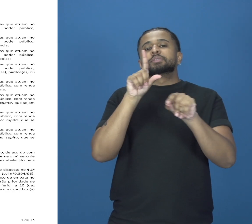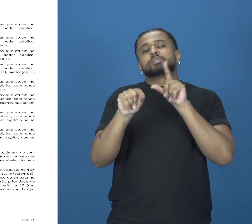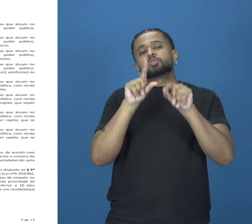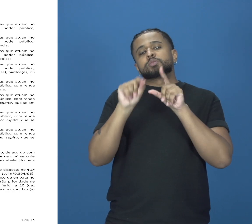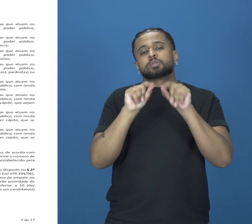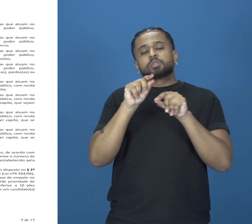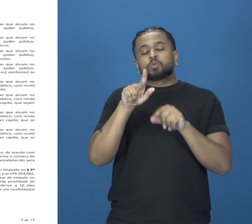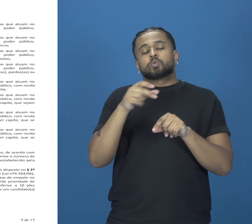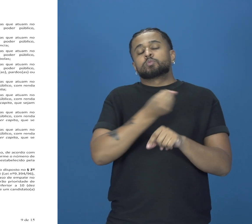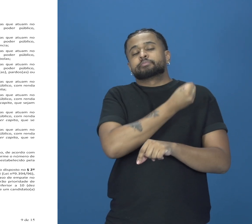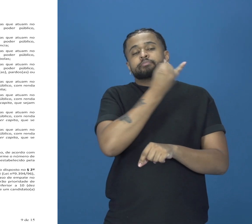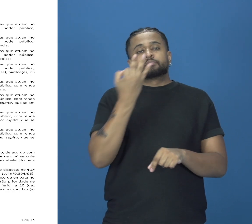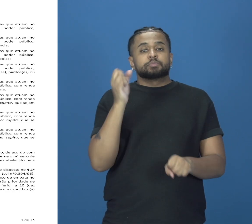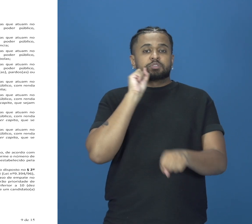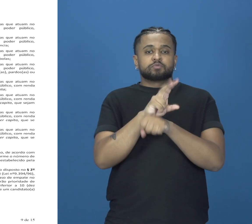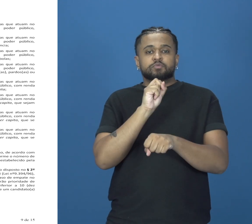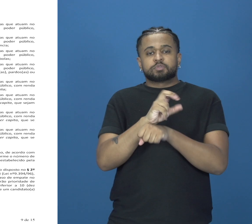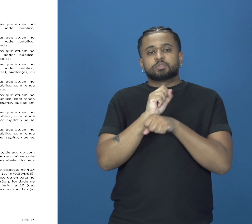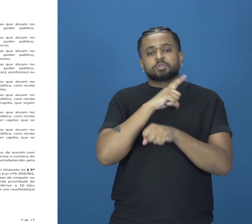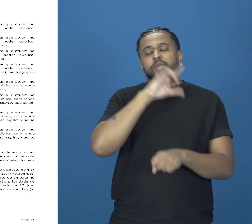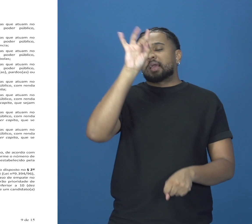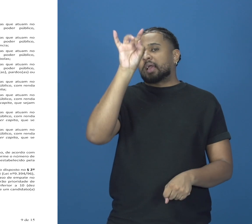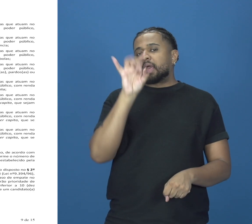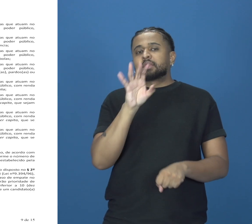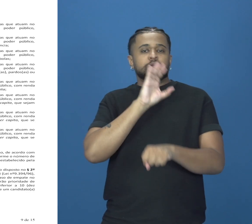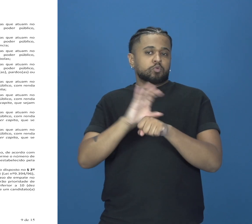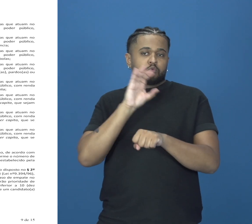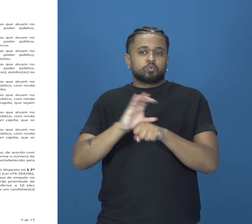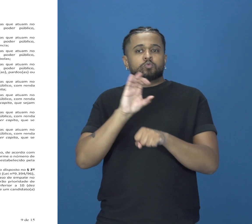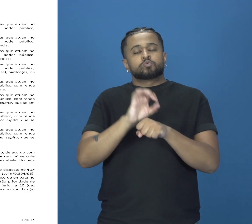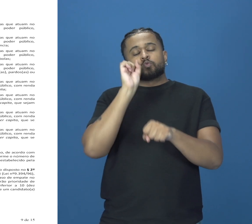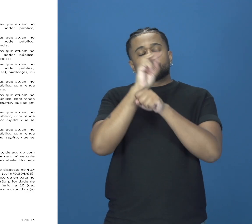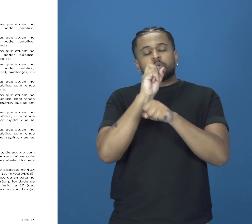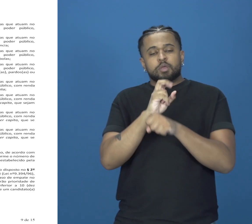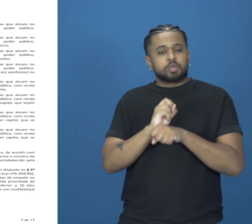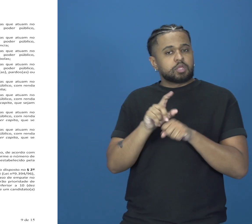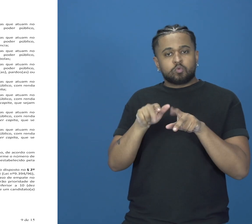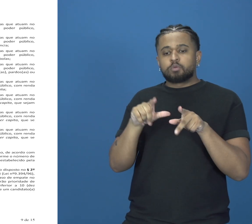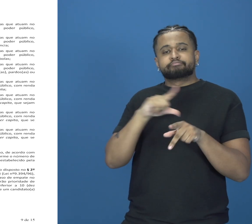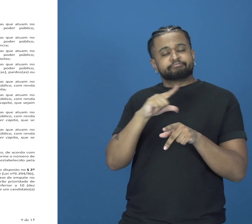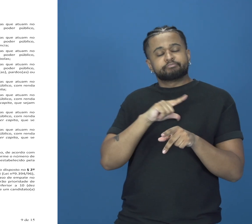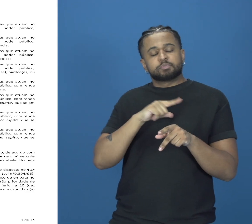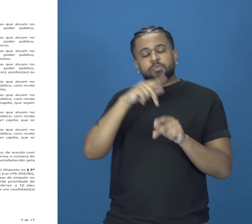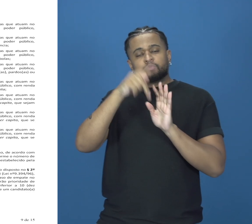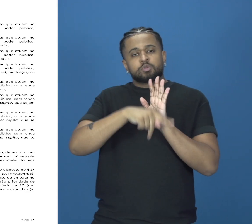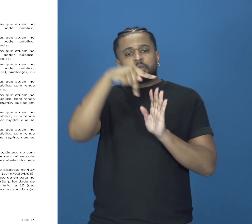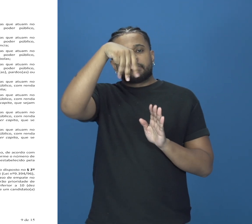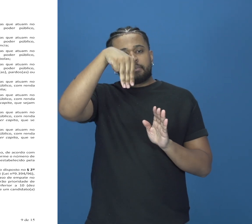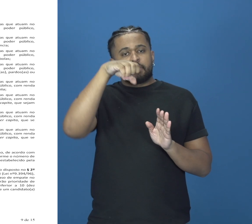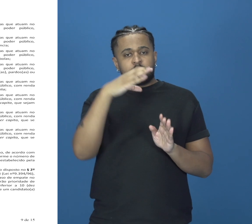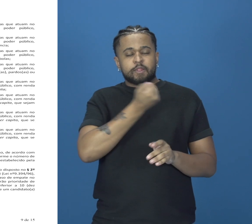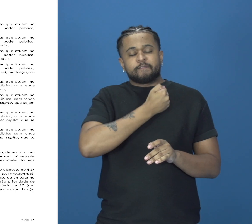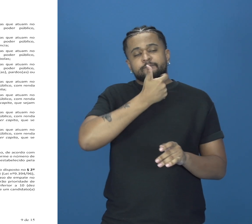selecionados conforme o número de vagas oferecidos para cada curso e reserva de vaga, conforme estabelecido pela Portaria MEC